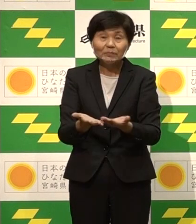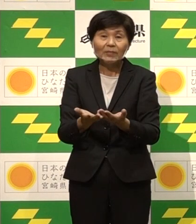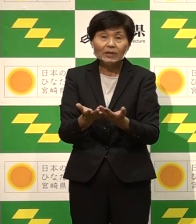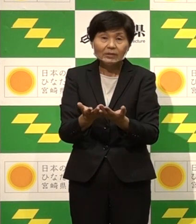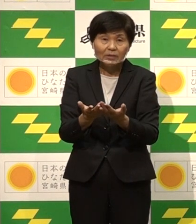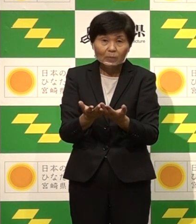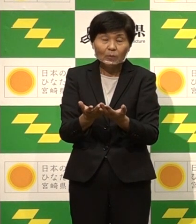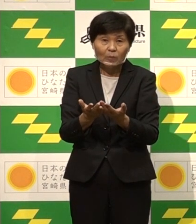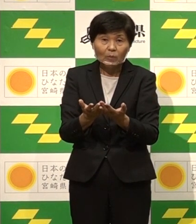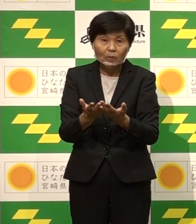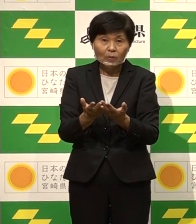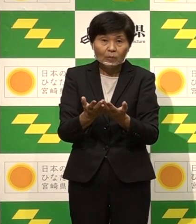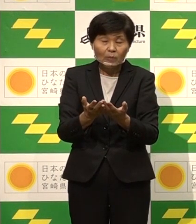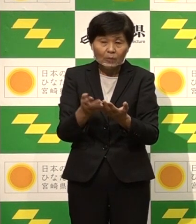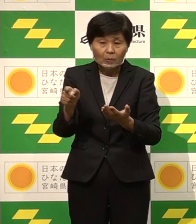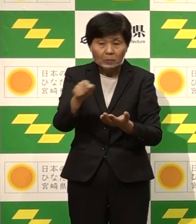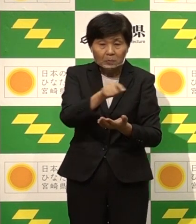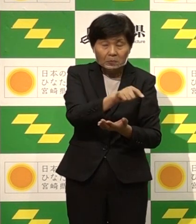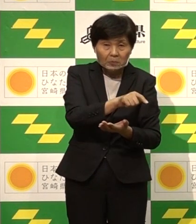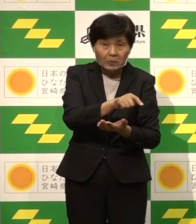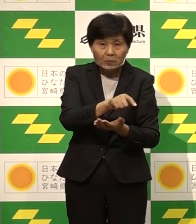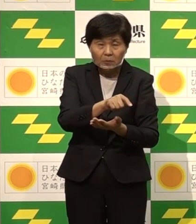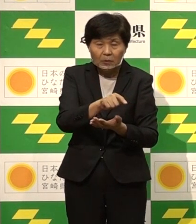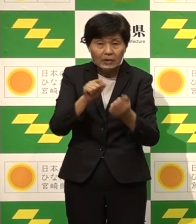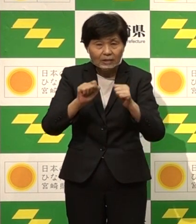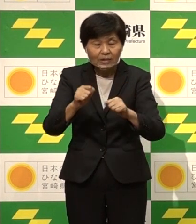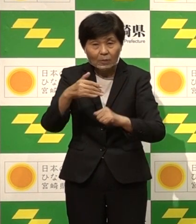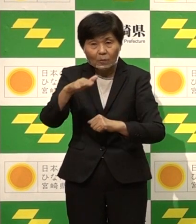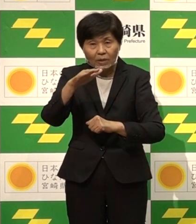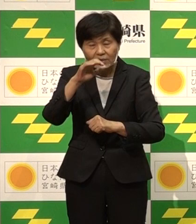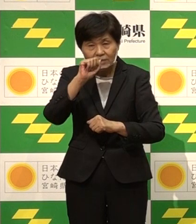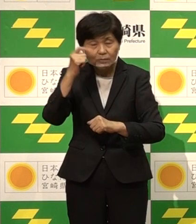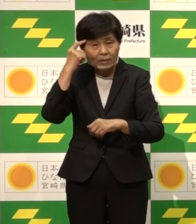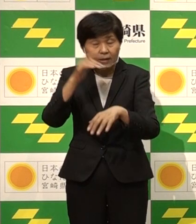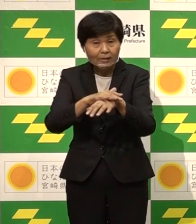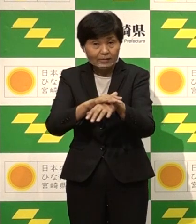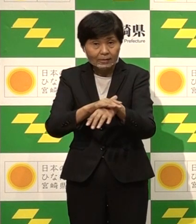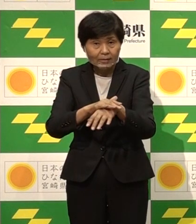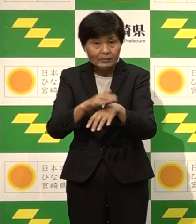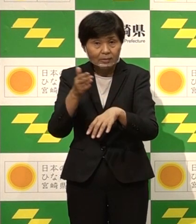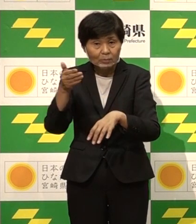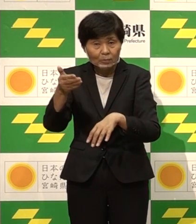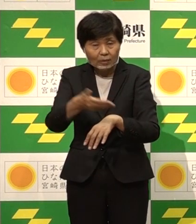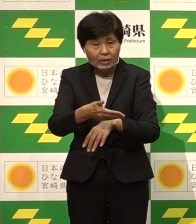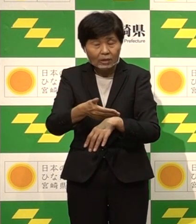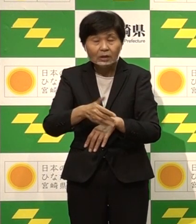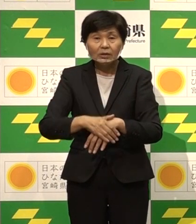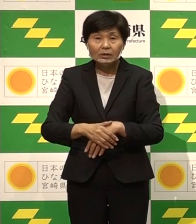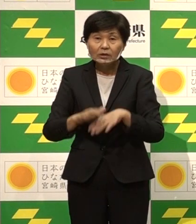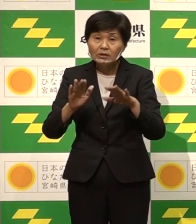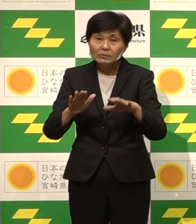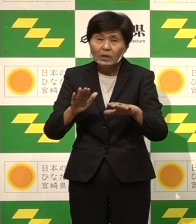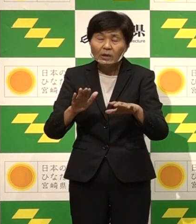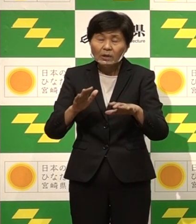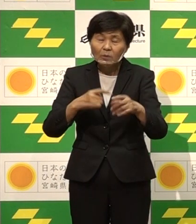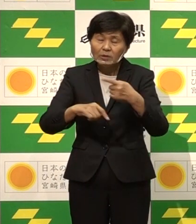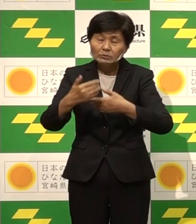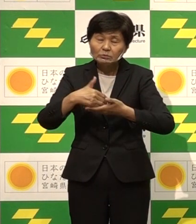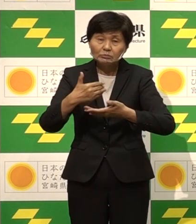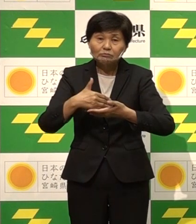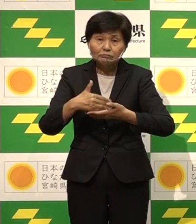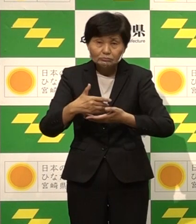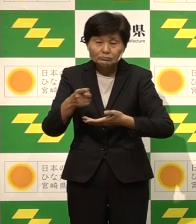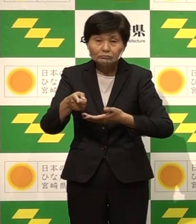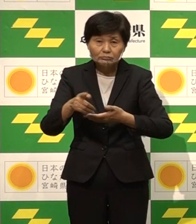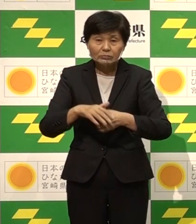その選択肢として取った方がいいというふうに考えているのか、やはり今お話を聞いていると、飲食が急